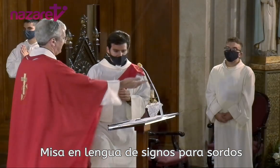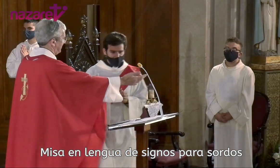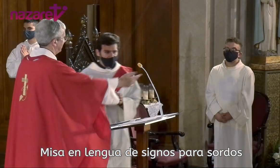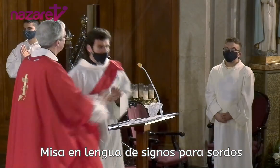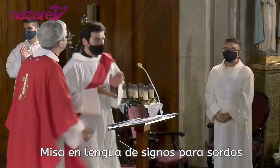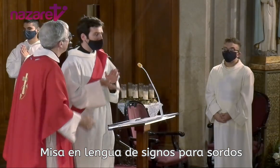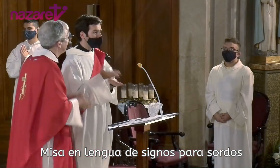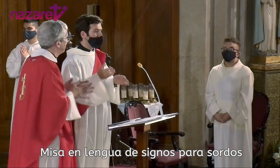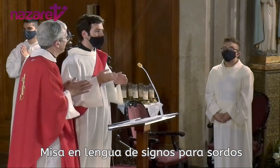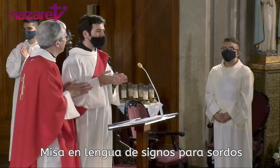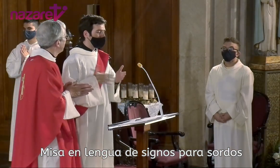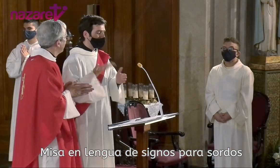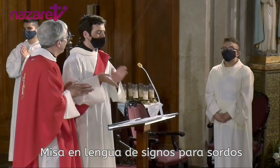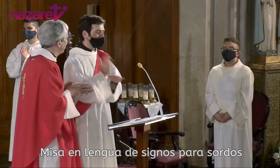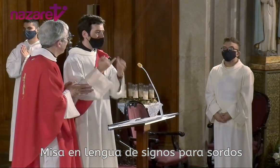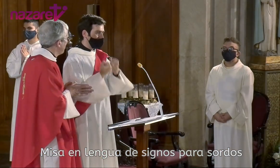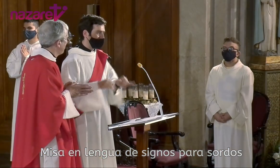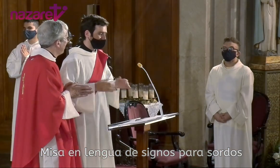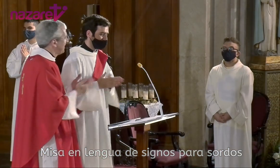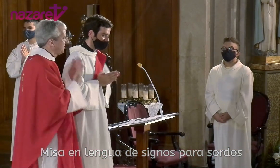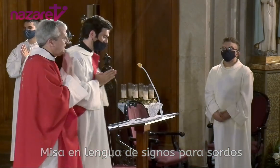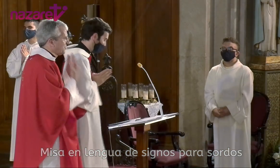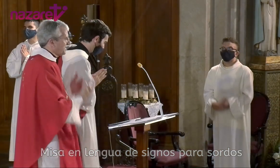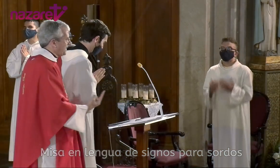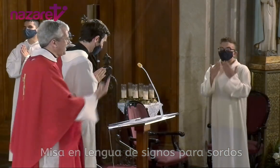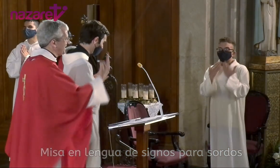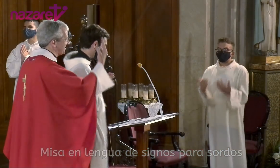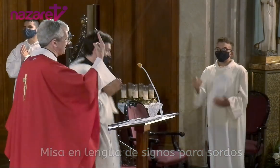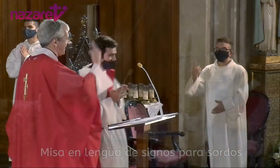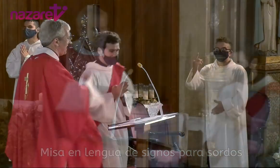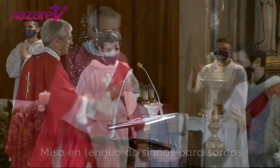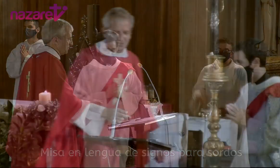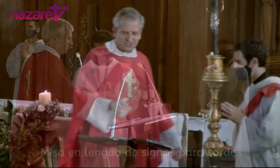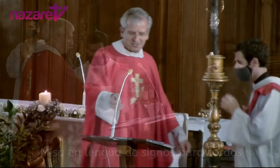Podéis ir en paz. Demos gracias a Dios. Amén.